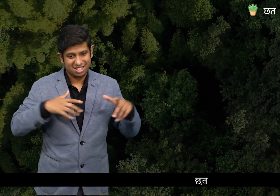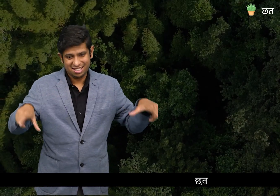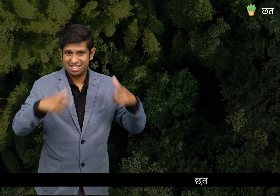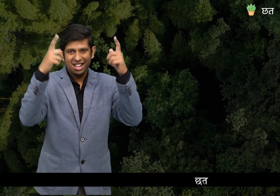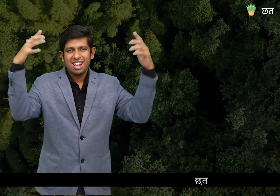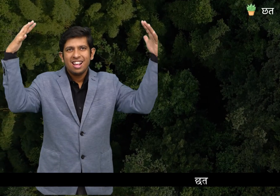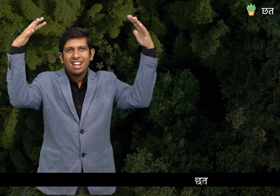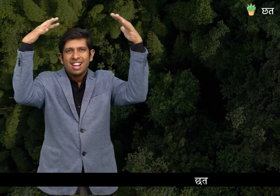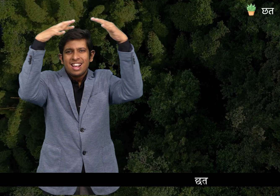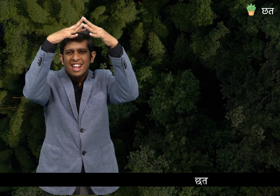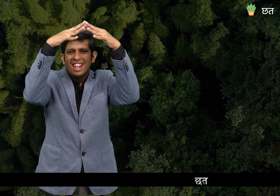छत,